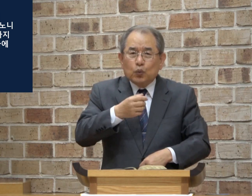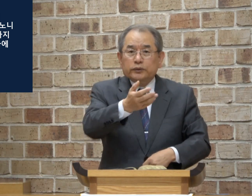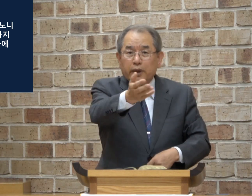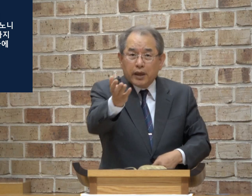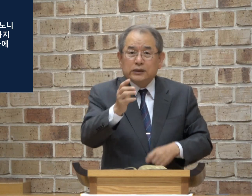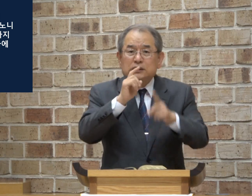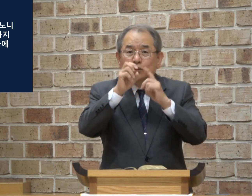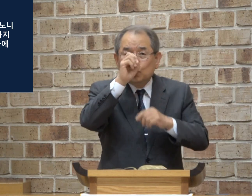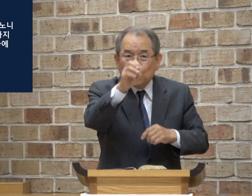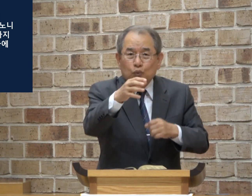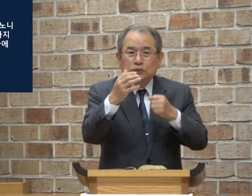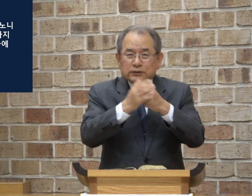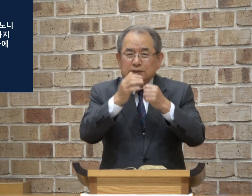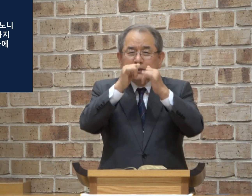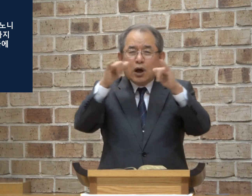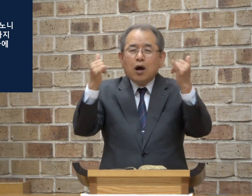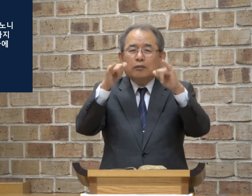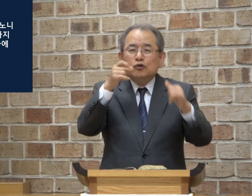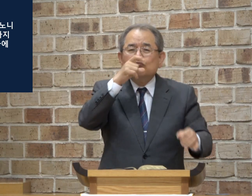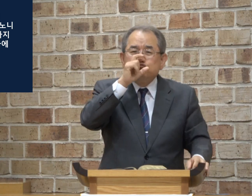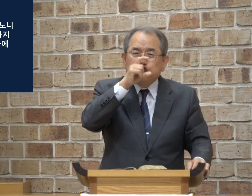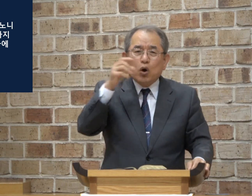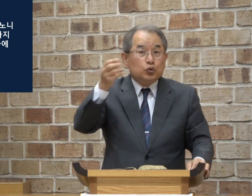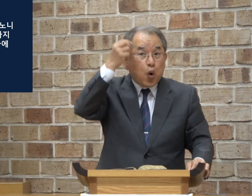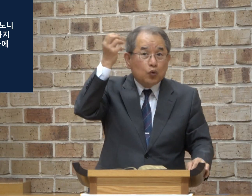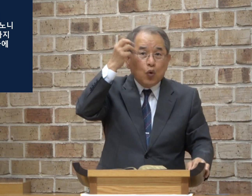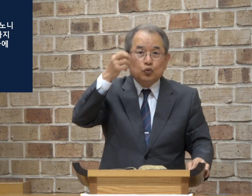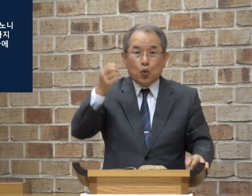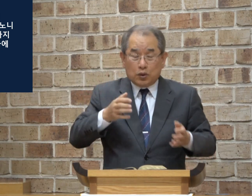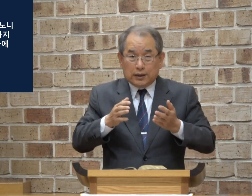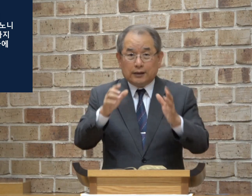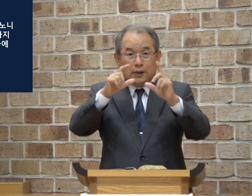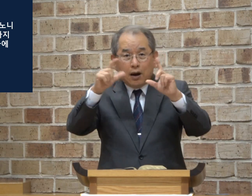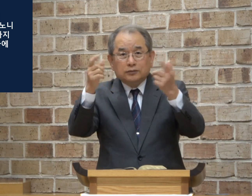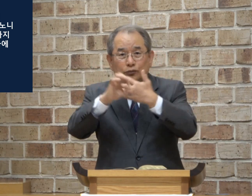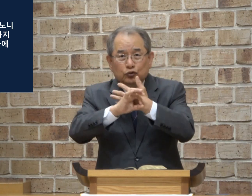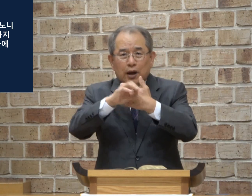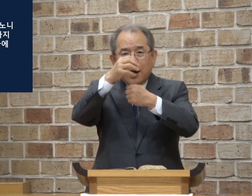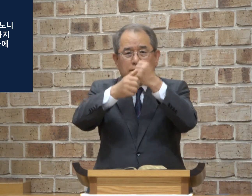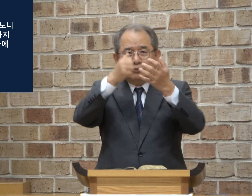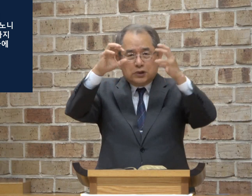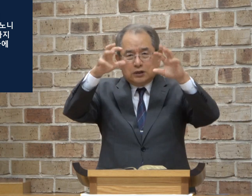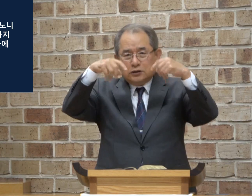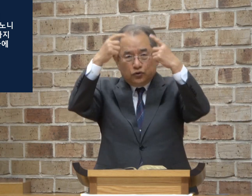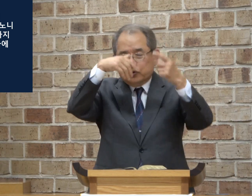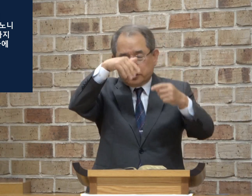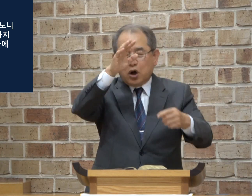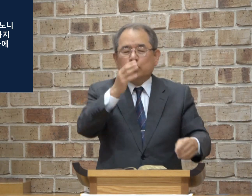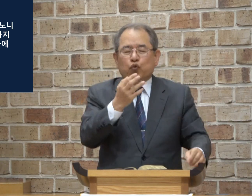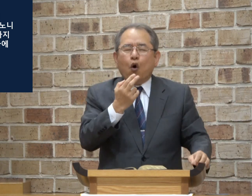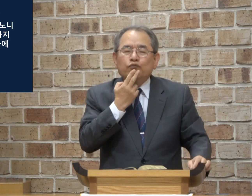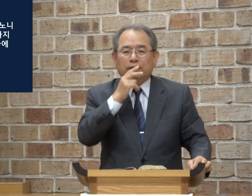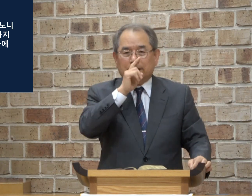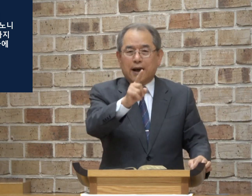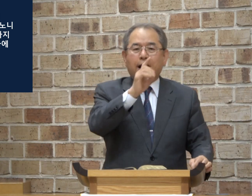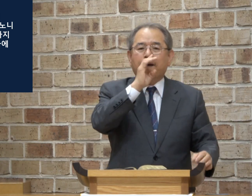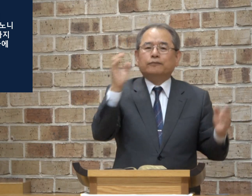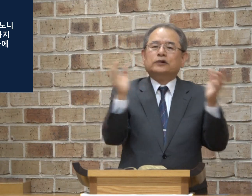내가 진실로 진실로 내게 이르노니 사람이 물과 성령으로 나지 아니하면 하나님의 나라에 들어갈 수